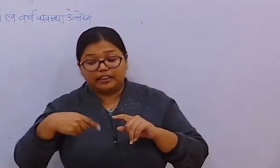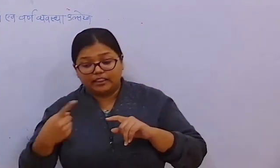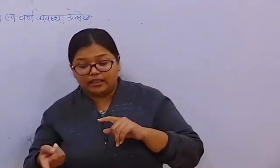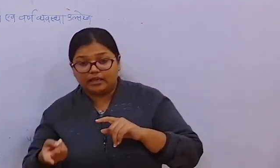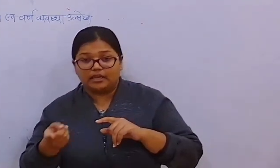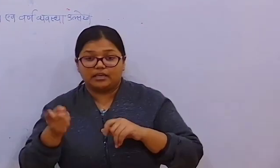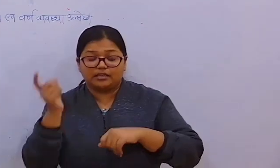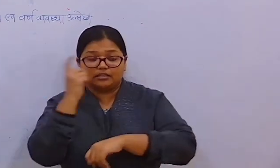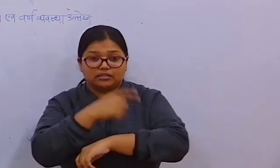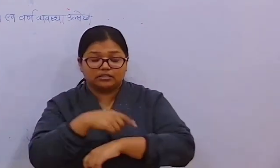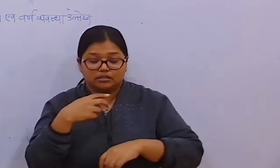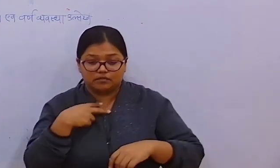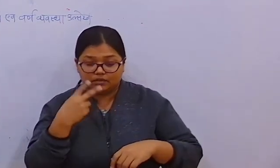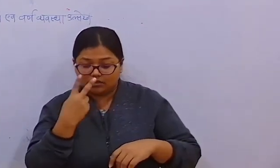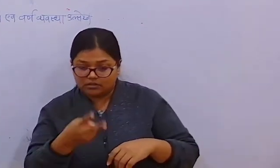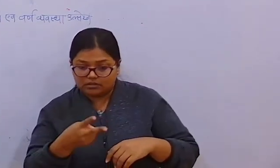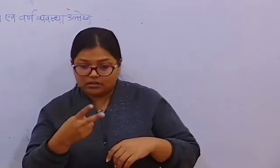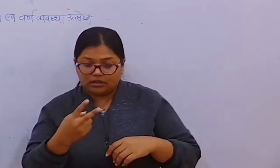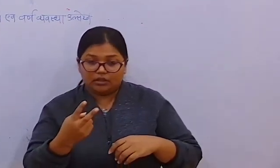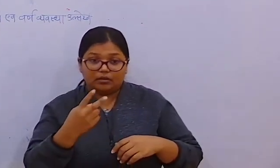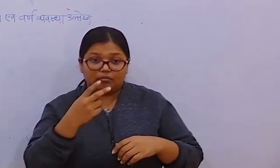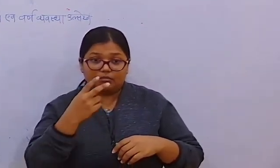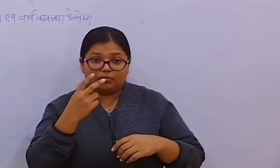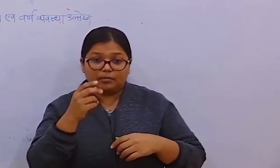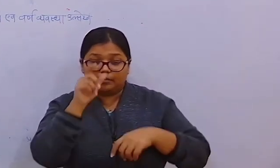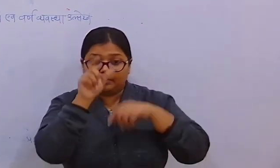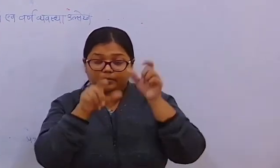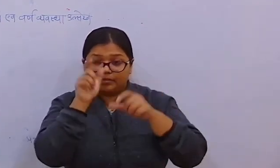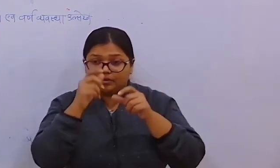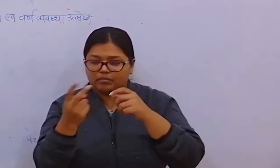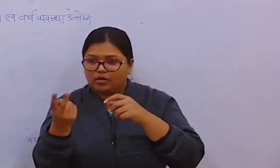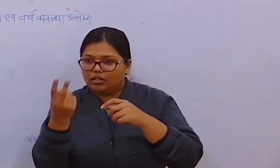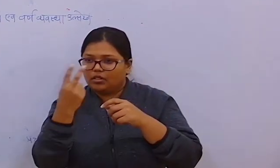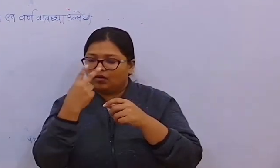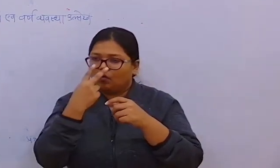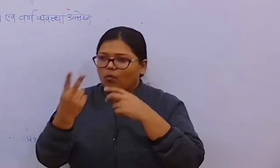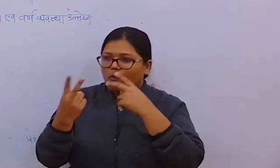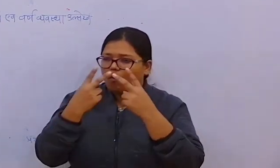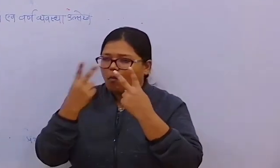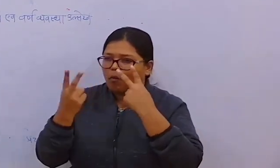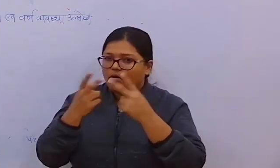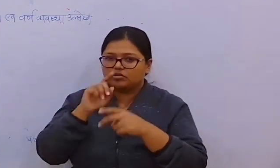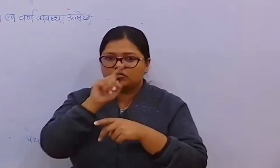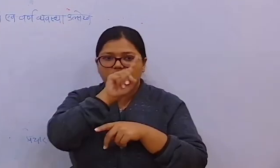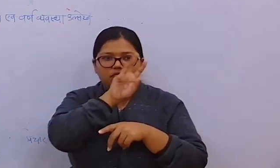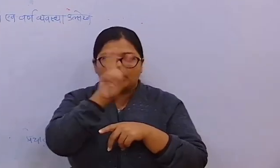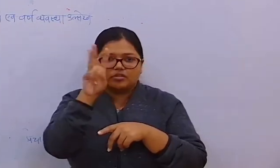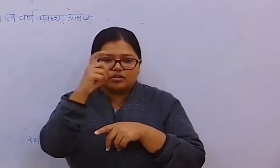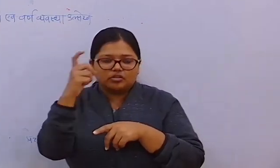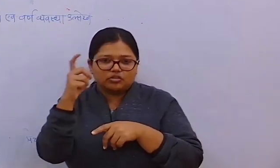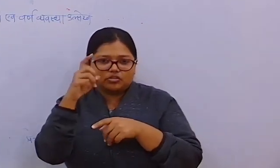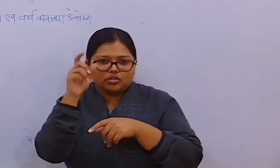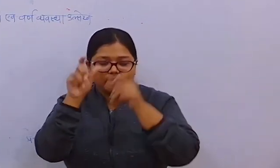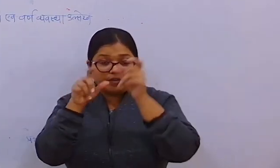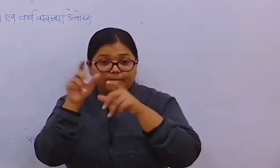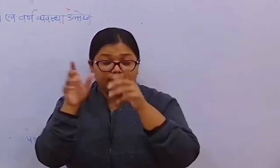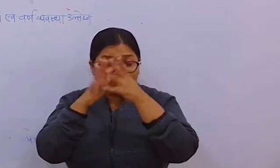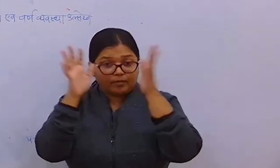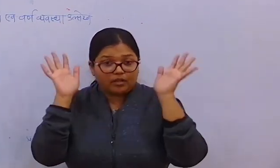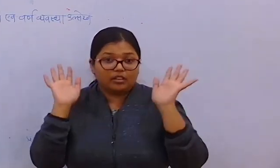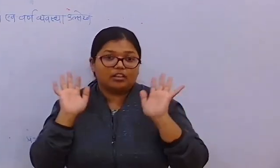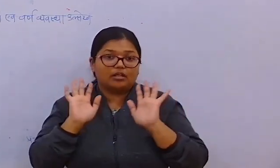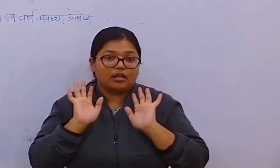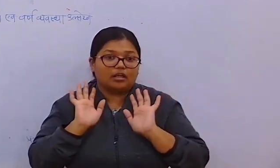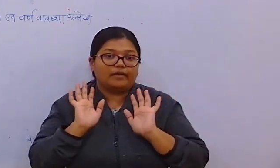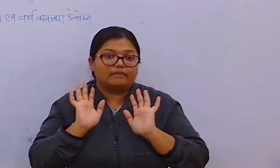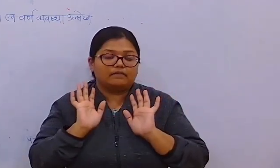रहे हो कि चलो भाई आराम से कल तो देख लेंगे, अगर ये वाला कॉन्सेप्ट लेके चल रहे हो तो आप बहुत पीछे रह जाओगे, ये चीज़